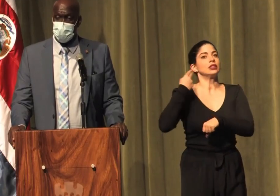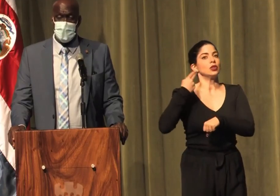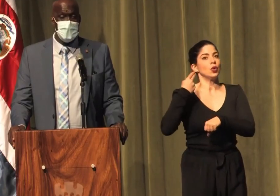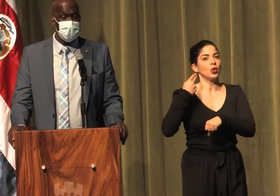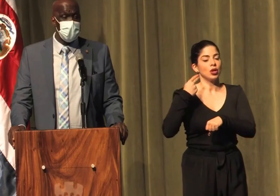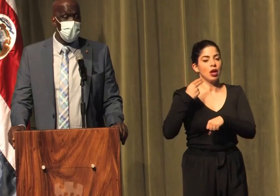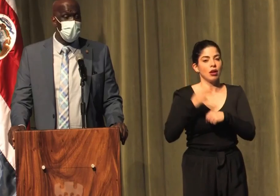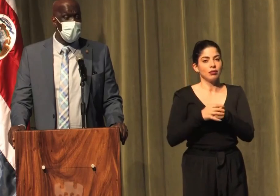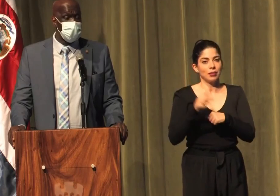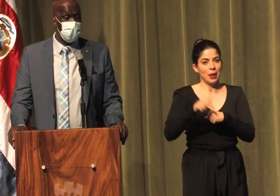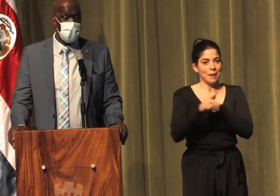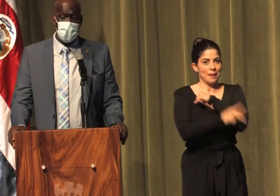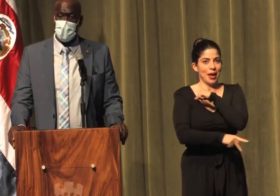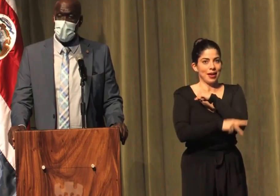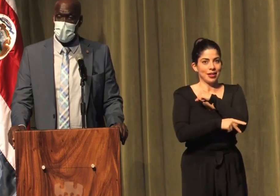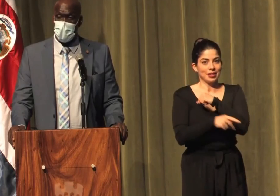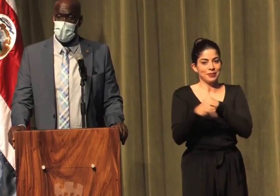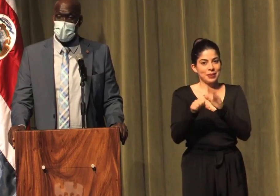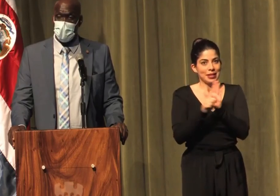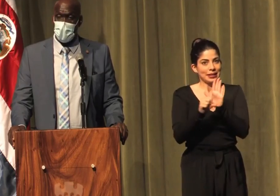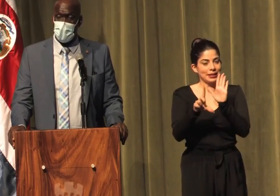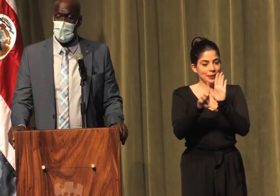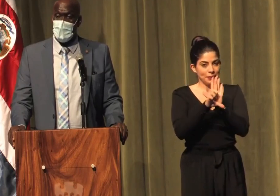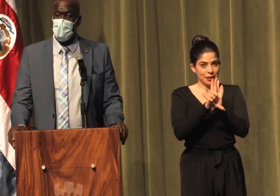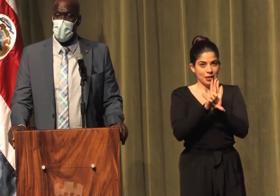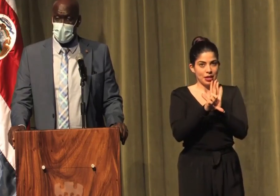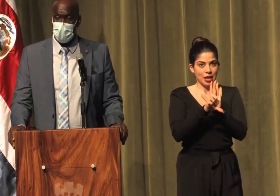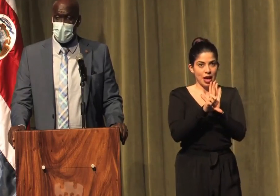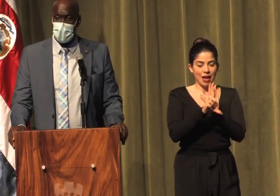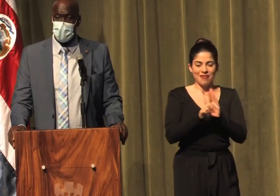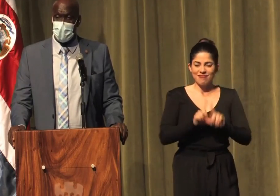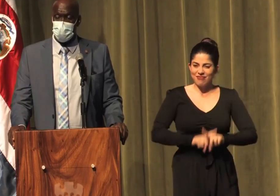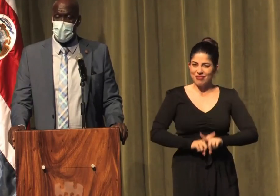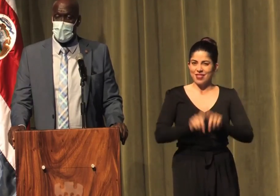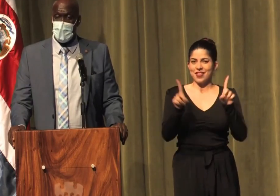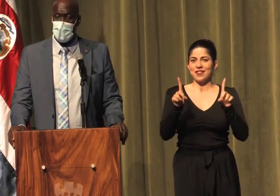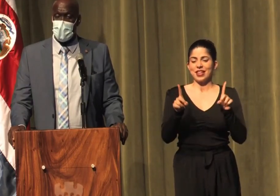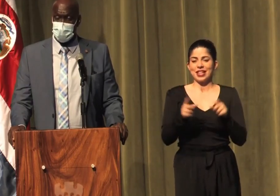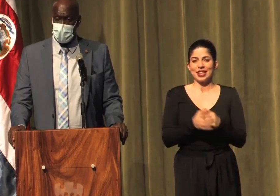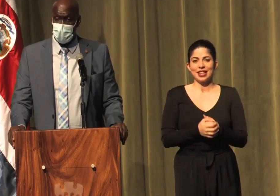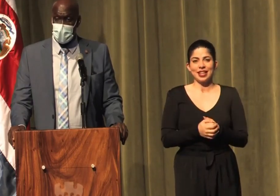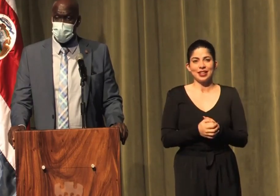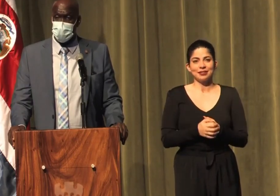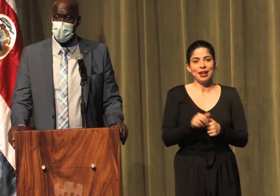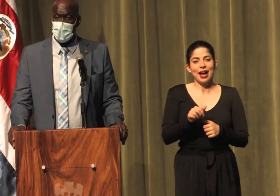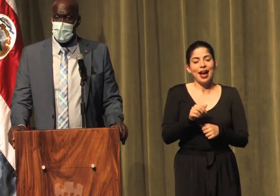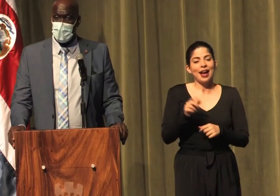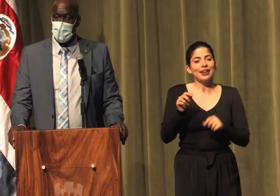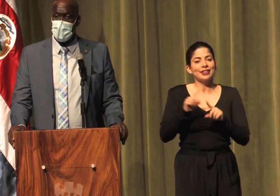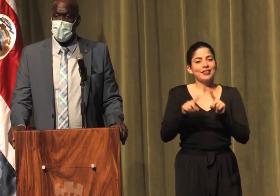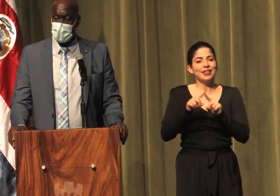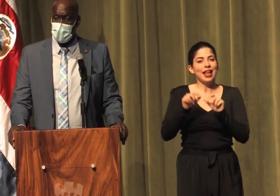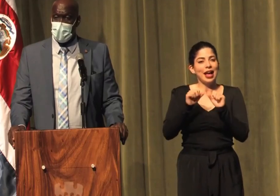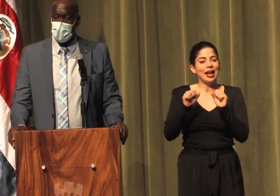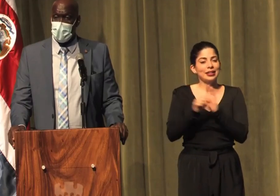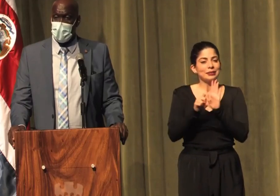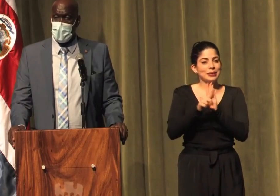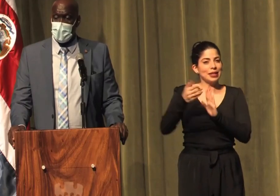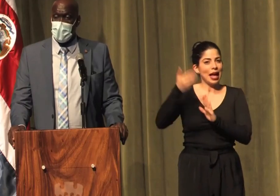país siendo una asamblea legislativa muy diferente a las demás y